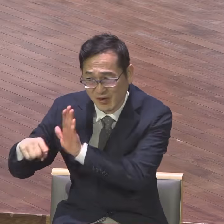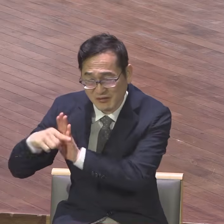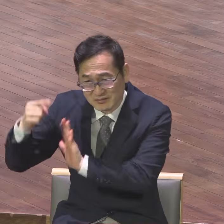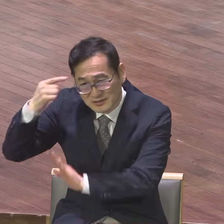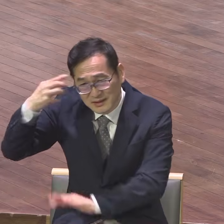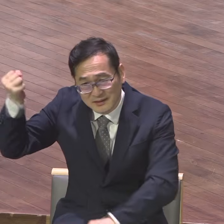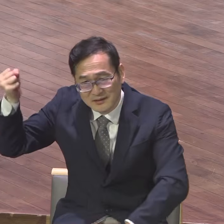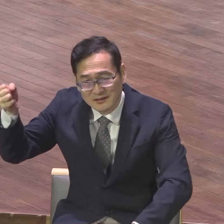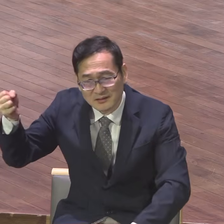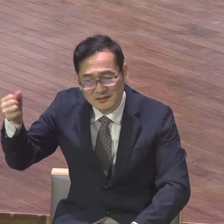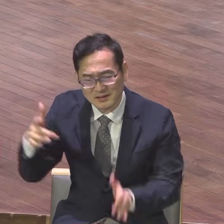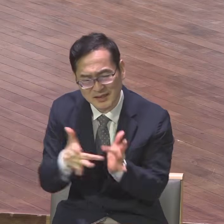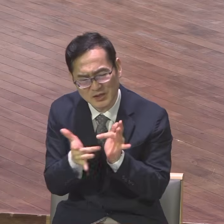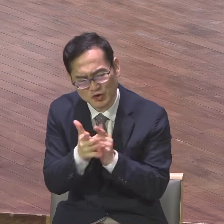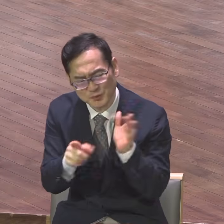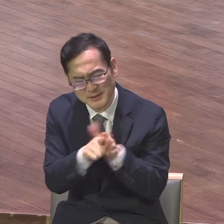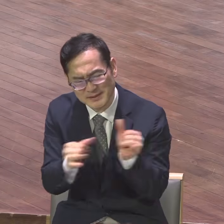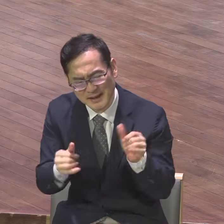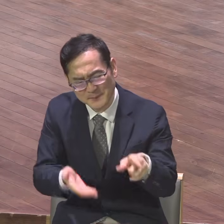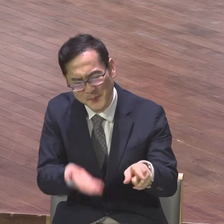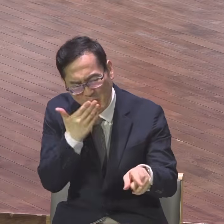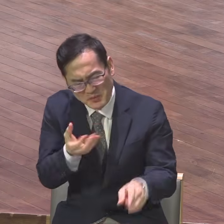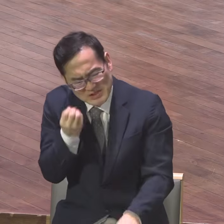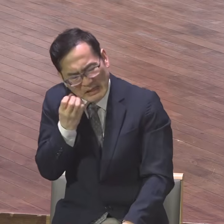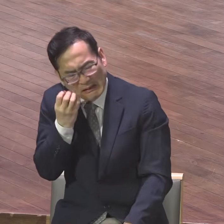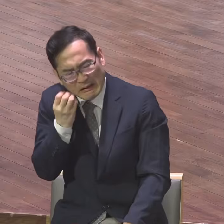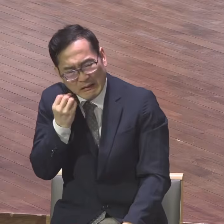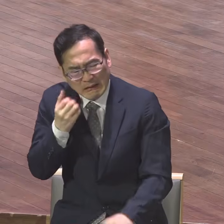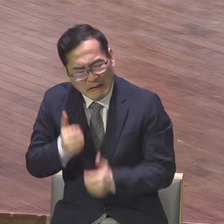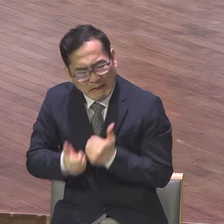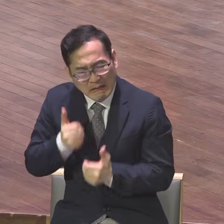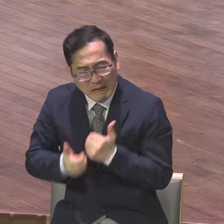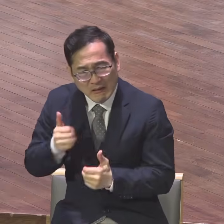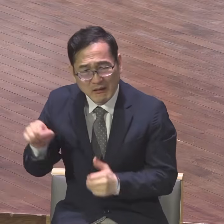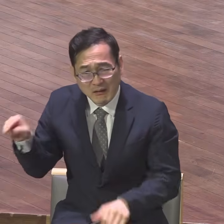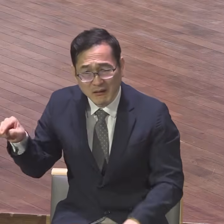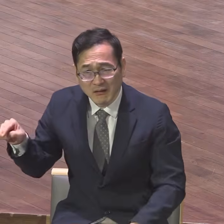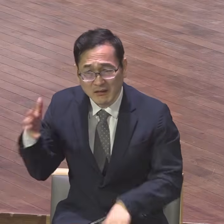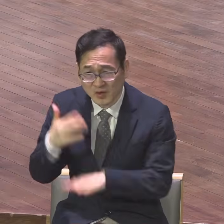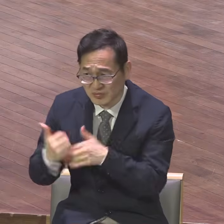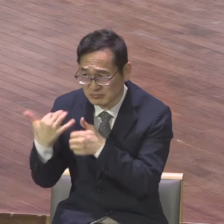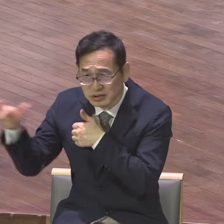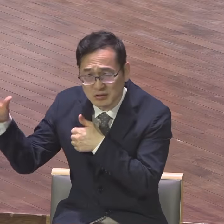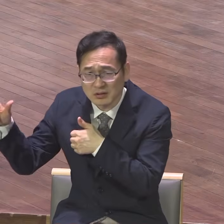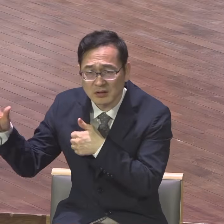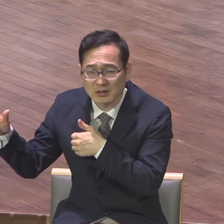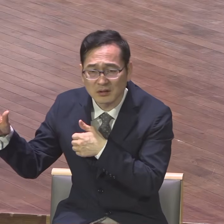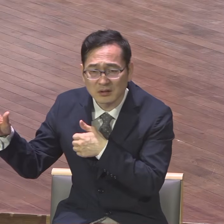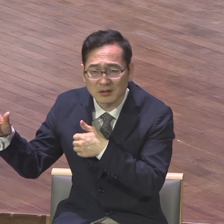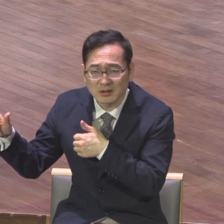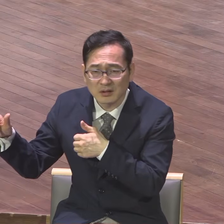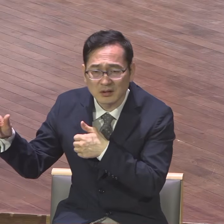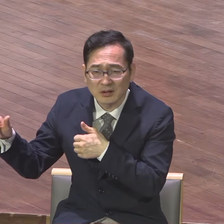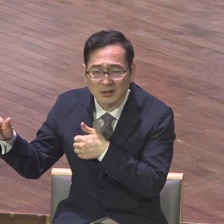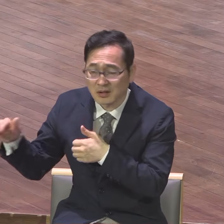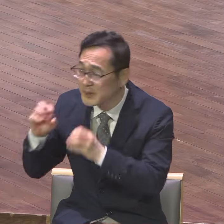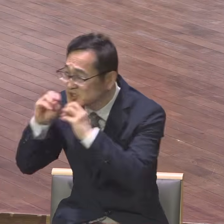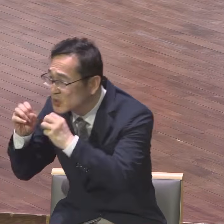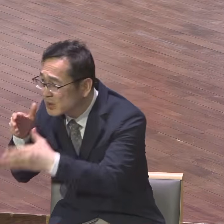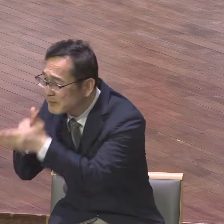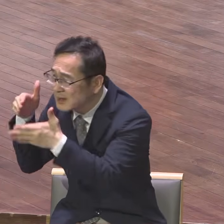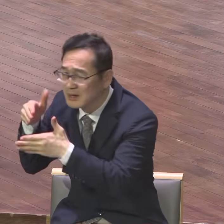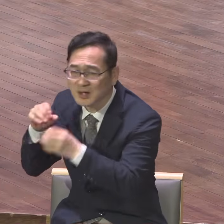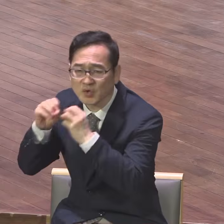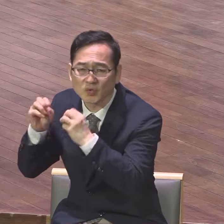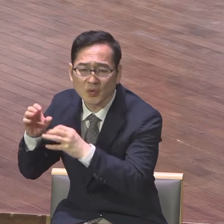때 예수 믿는 사람이 저걸 먹는다. 덕이 안 되면 죄는 아니지만 먹지 마시기